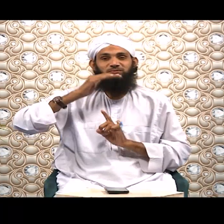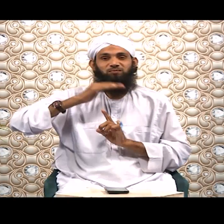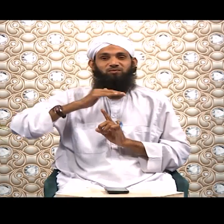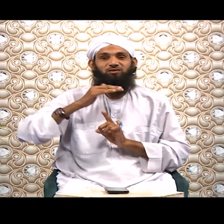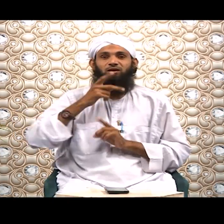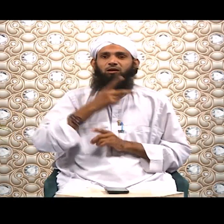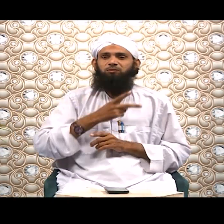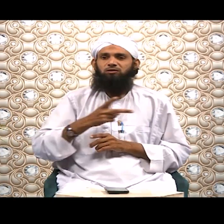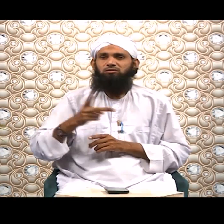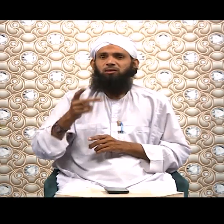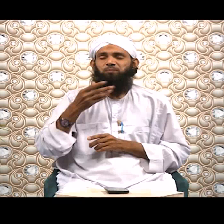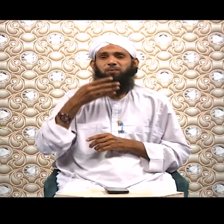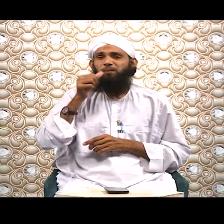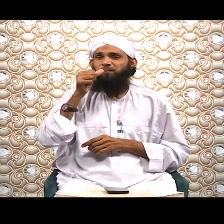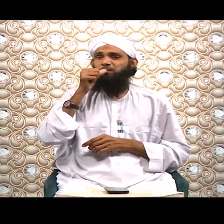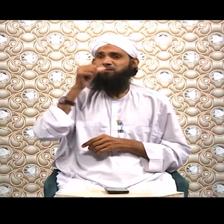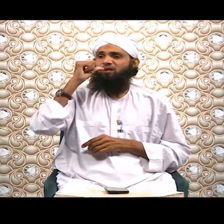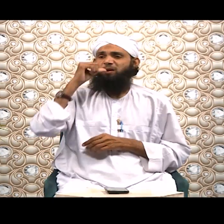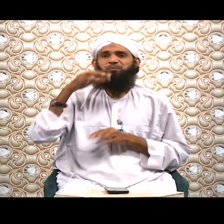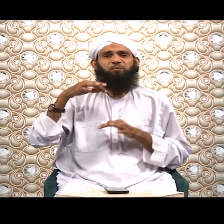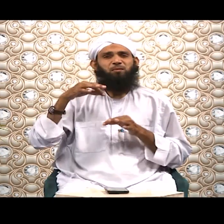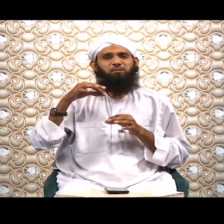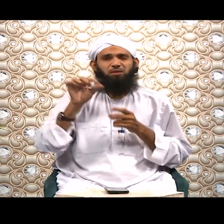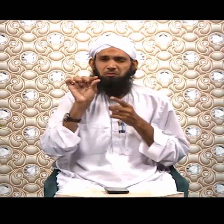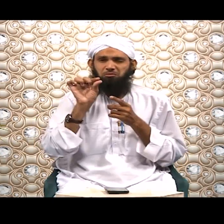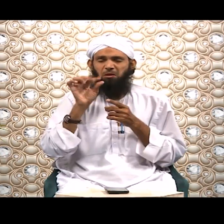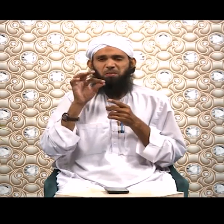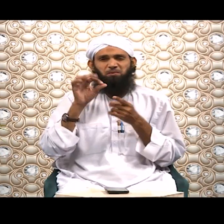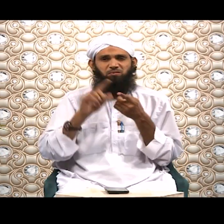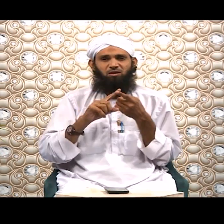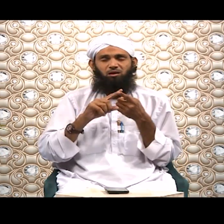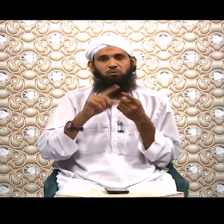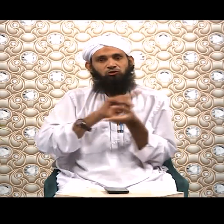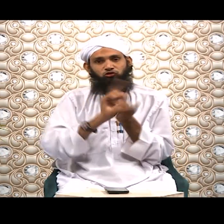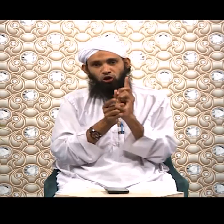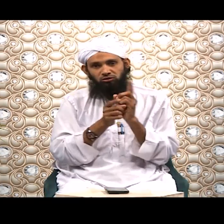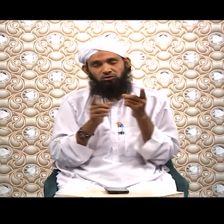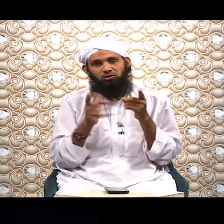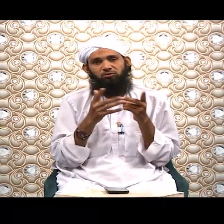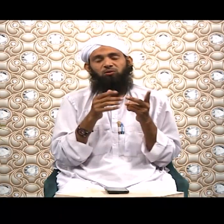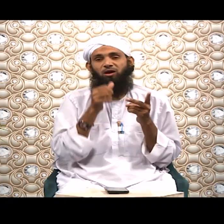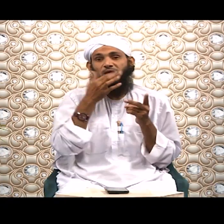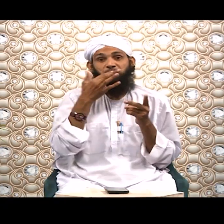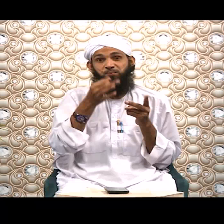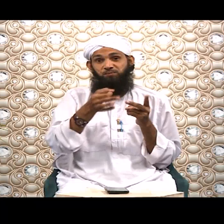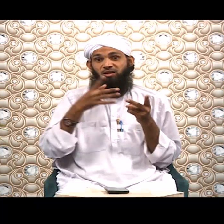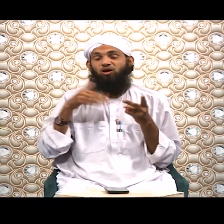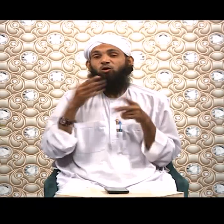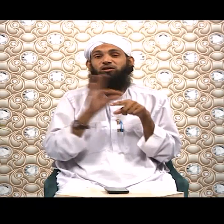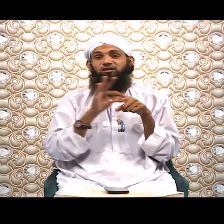وقت مزہ بدلتا رہتا ہے، کسی وقت کچھ کھارا پن، کسی وقت نہایت شیریں، اور رات کے 2 بجے اگر پیا جائے تو